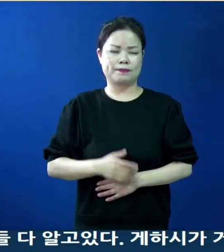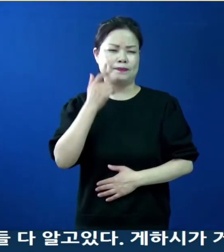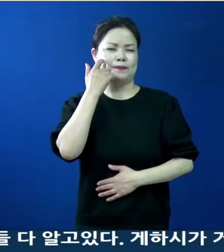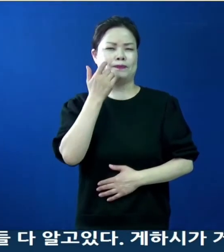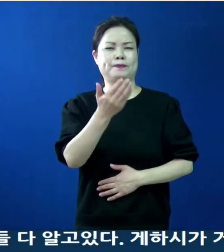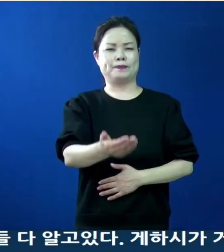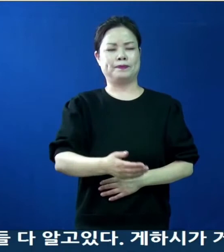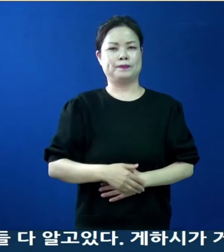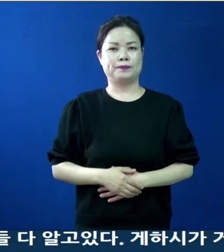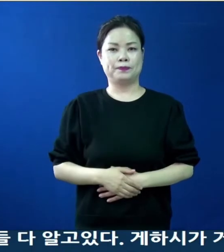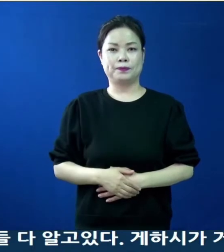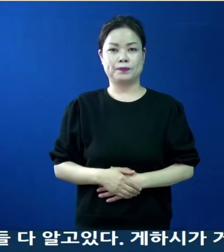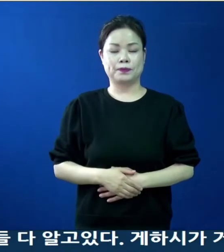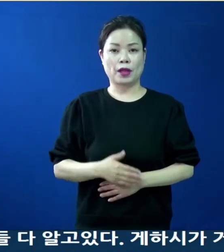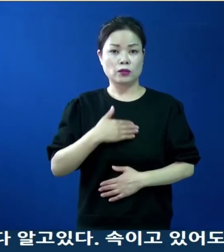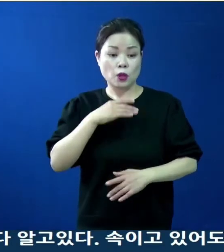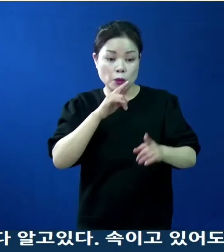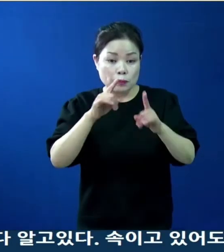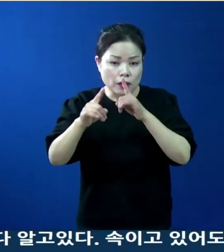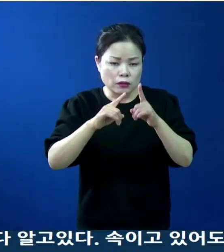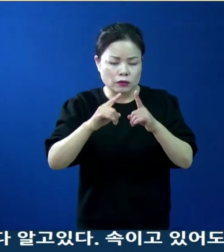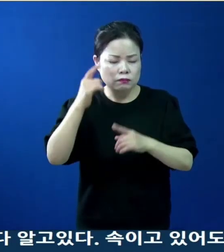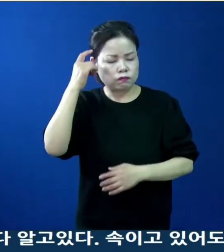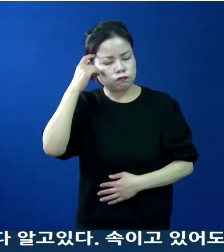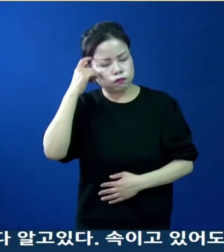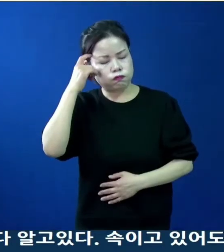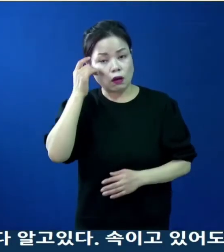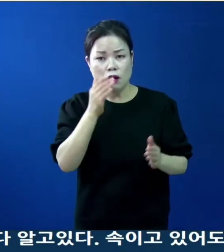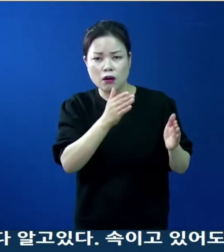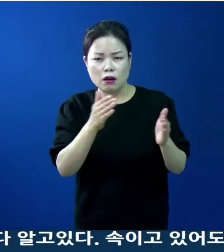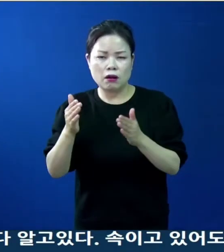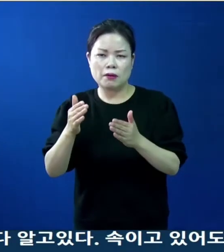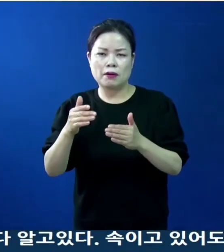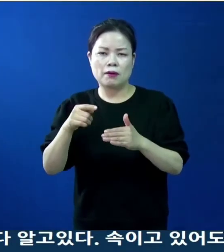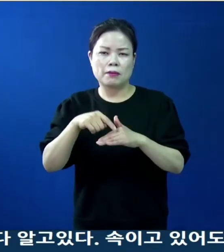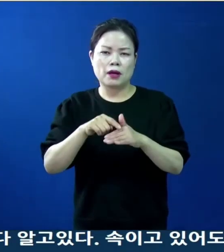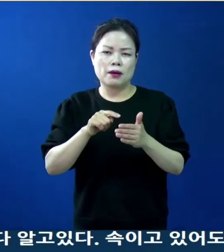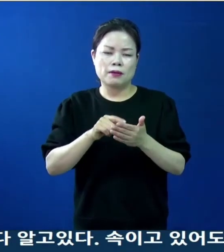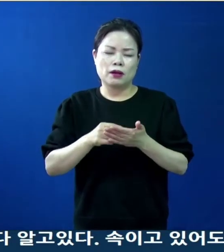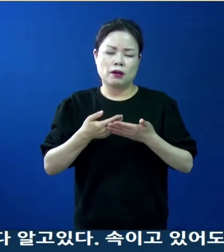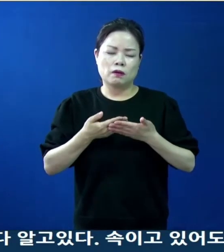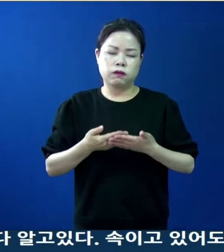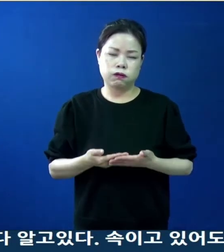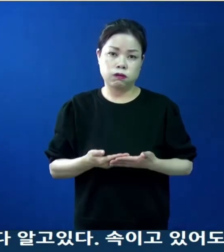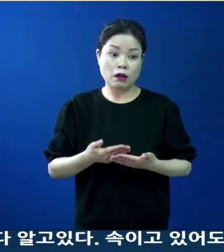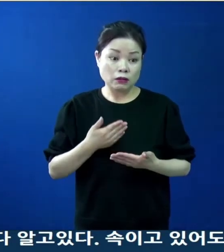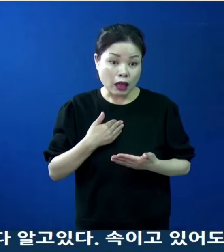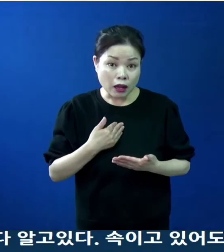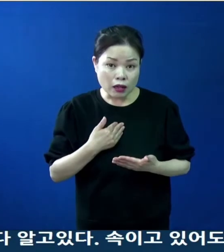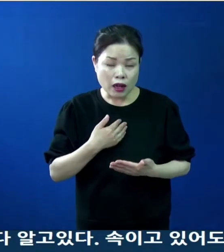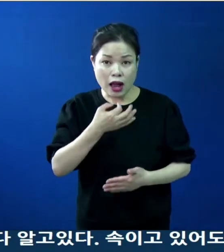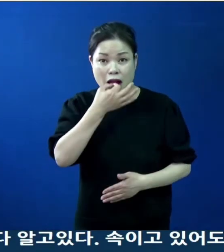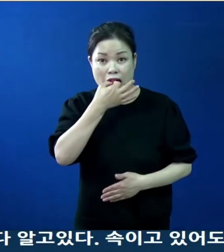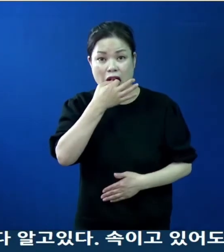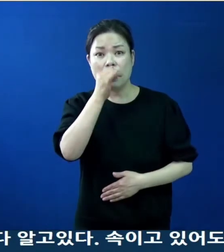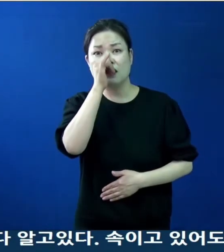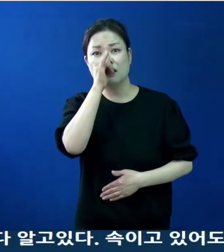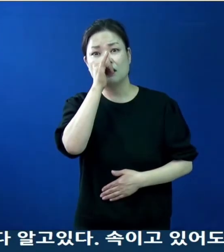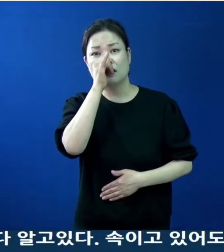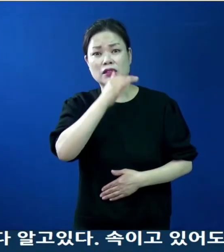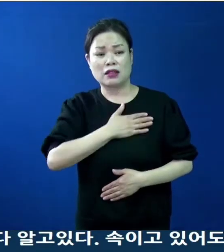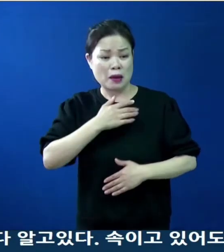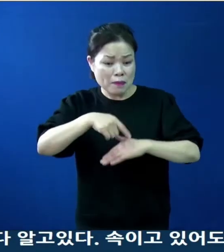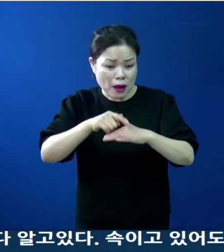겁니다. 저는 이 말씀을 묵상하면서 준비하면서 참 무거웠습니다. 만약에 내가 이런 탐욕이 있는데